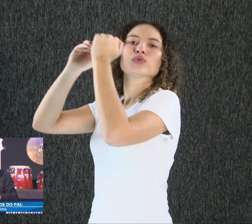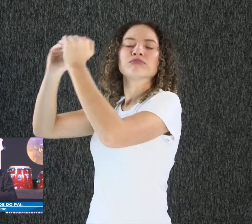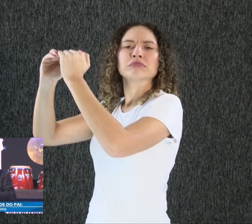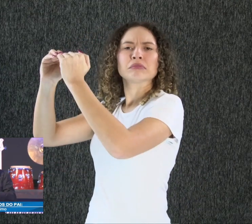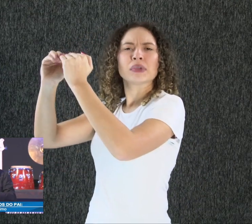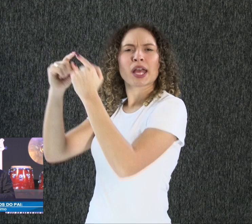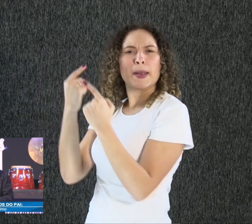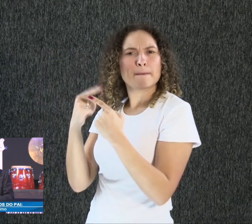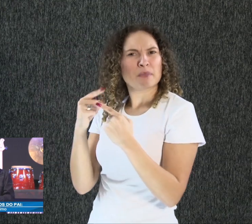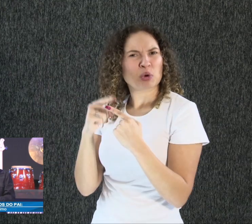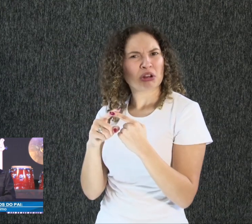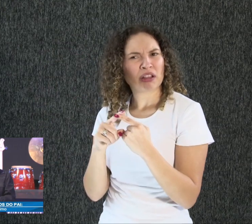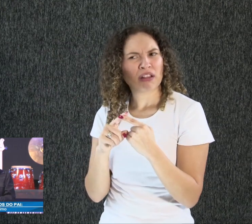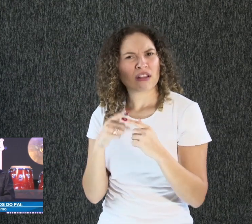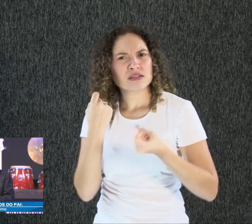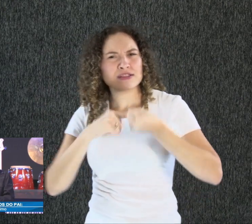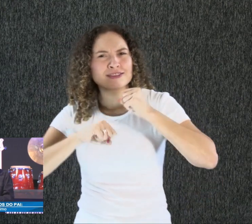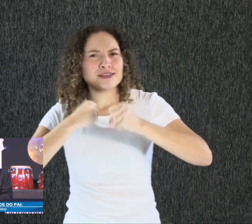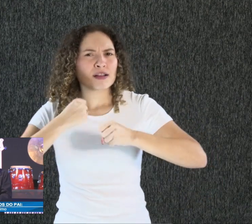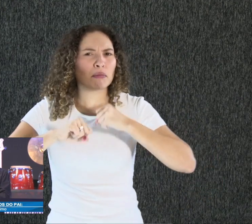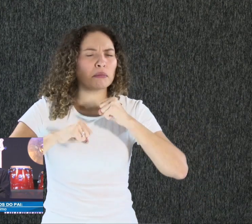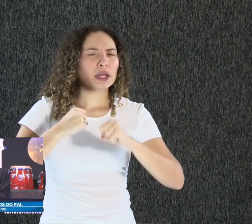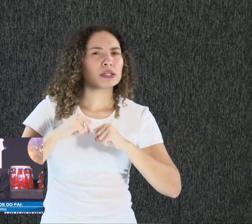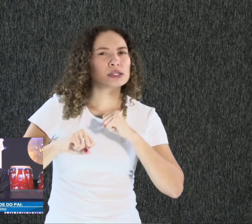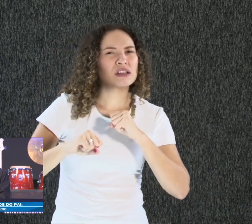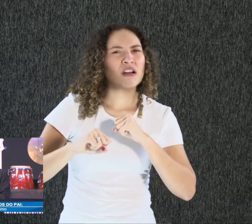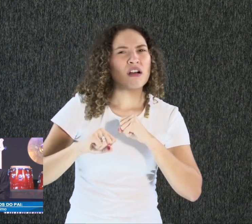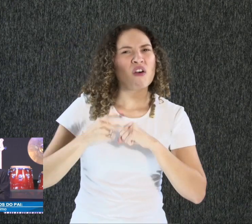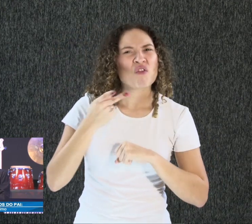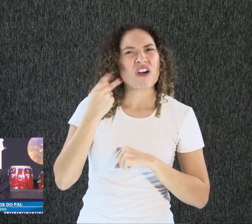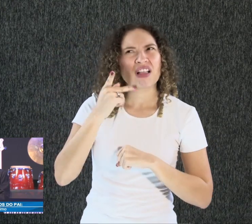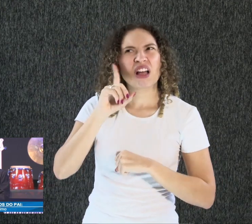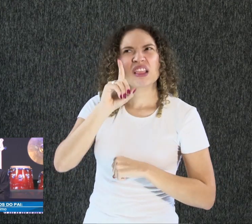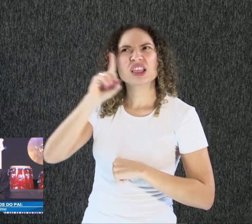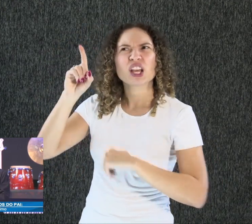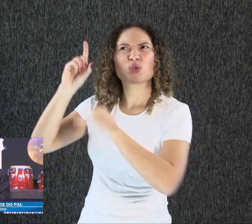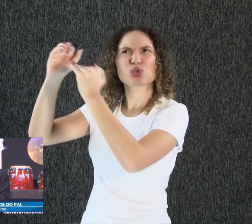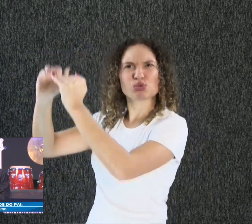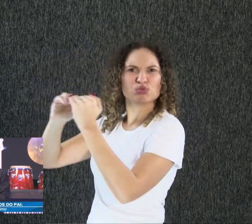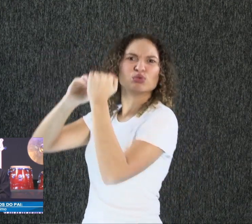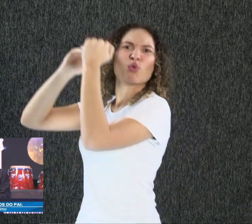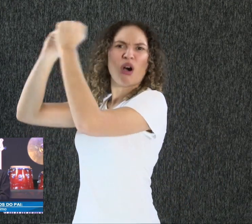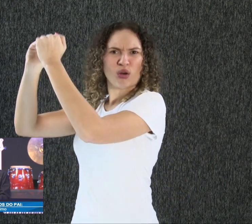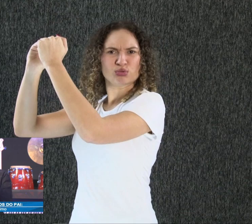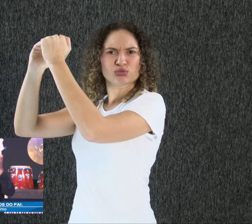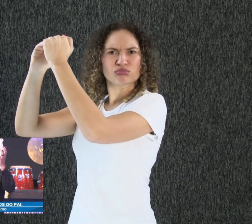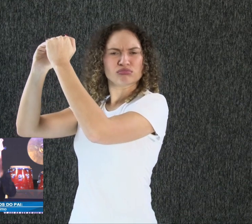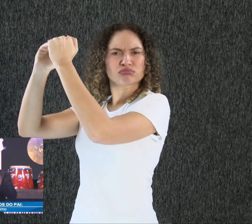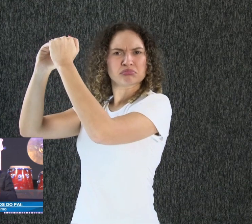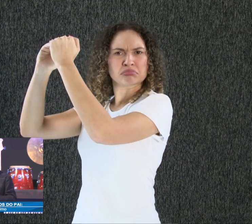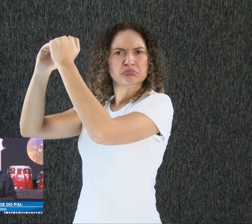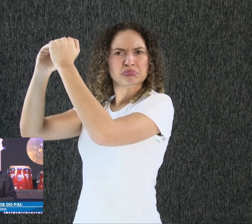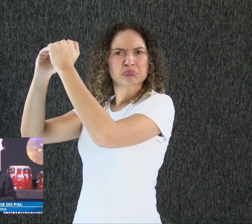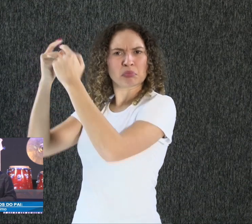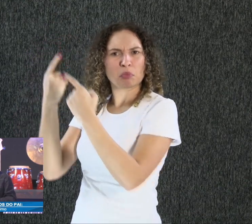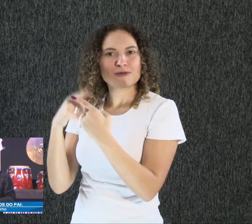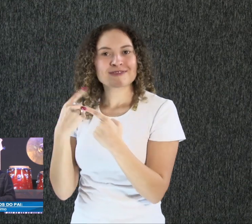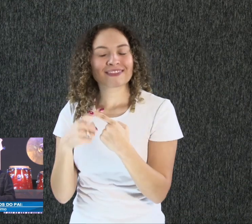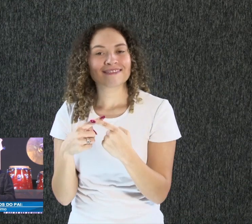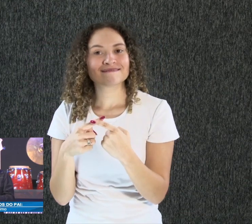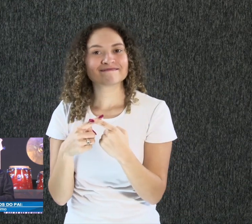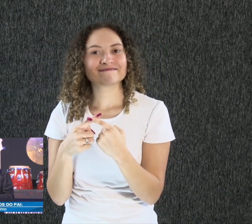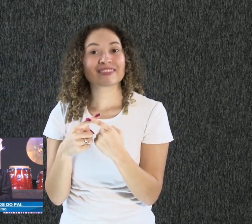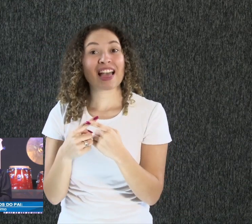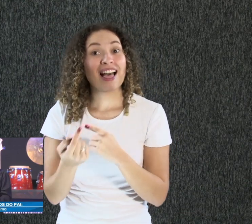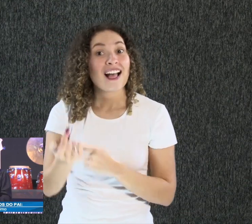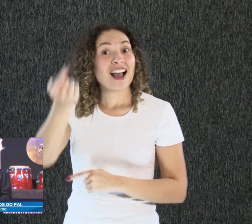pai é o Deus Altíssimo. E por que o salmista fala de um Deus do alto? Por que